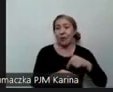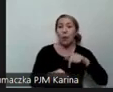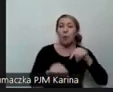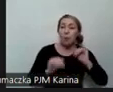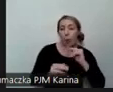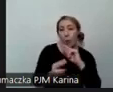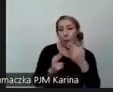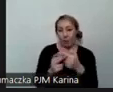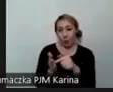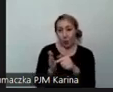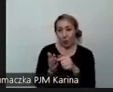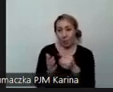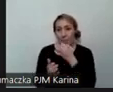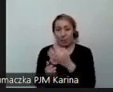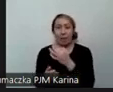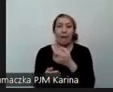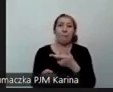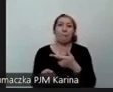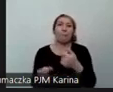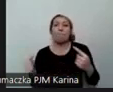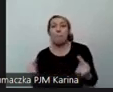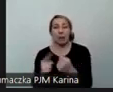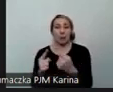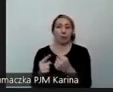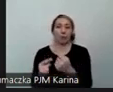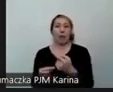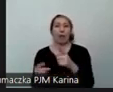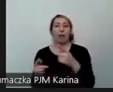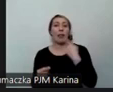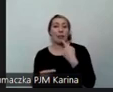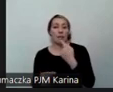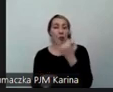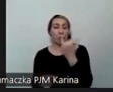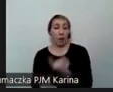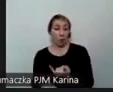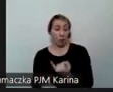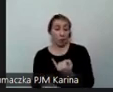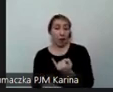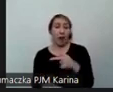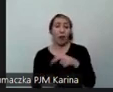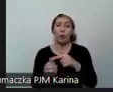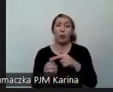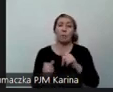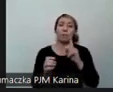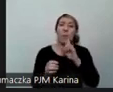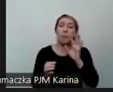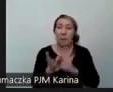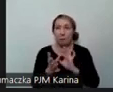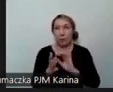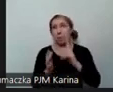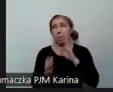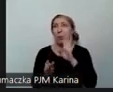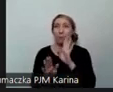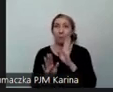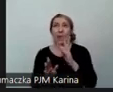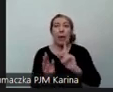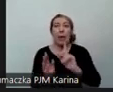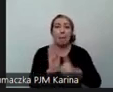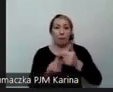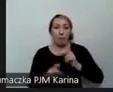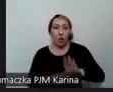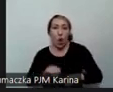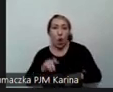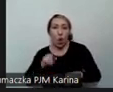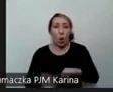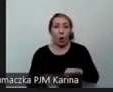na pytanie o preferowany język dziecka, ale z pewnością jest to pierwszy krok, który pozwoli spojrzeć na